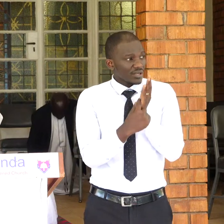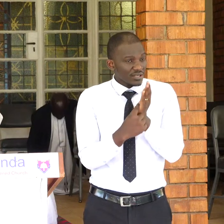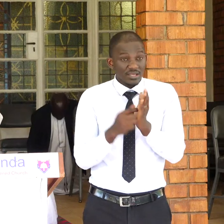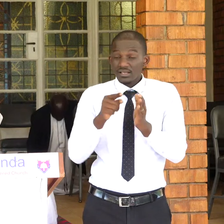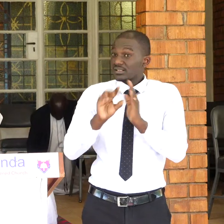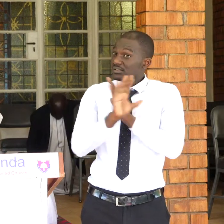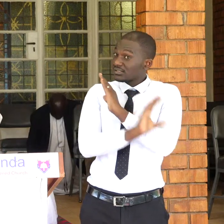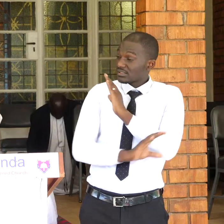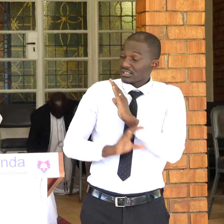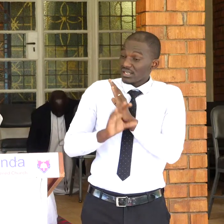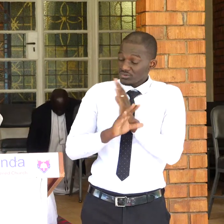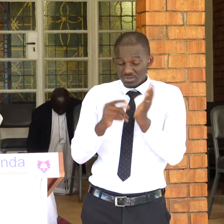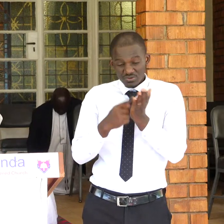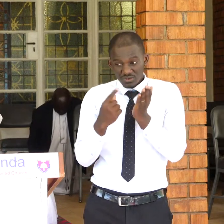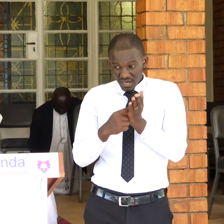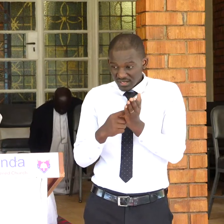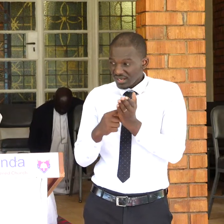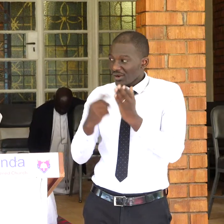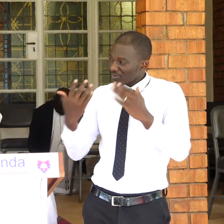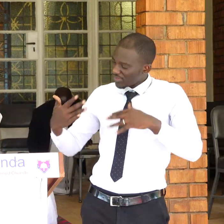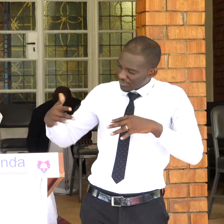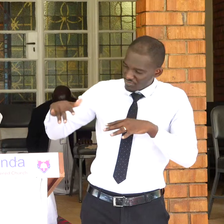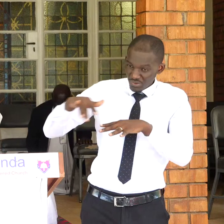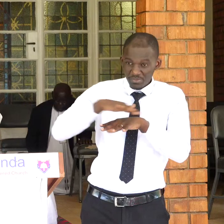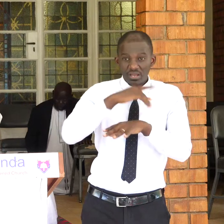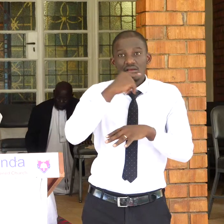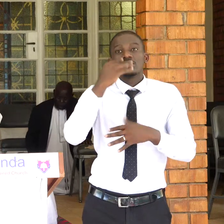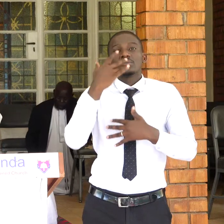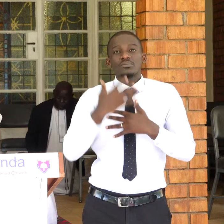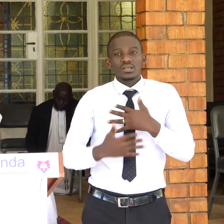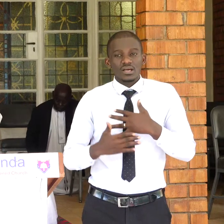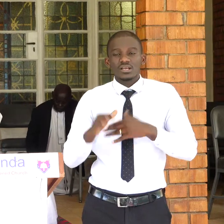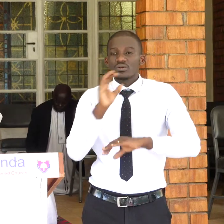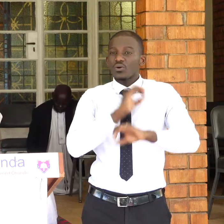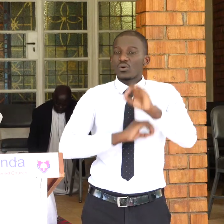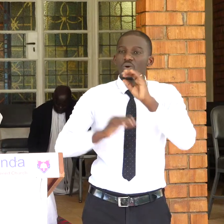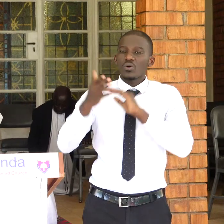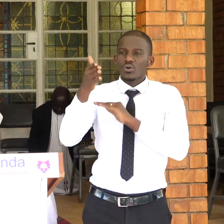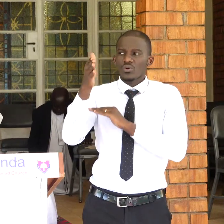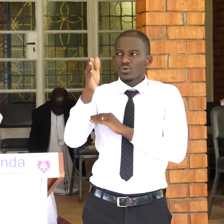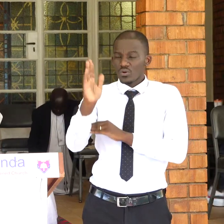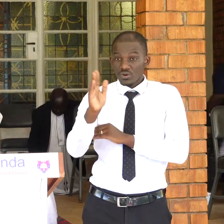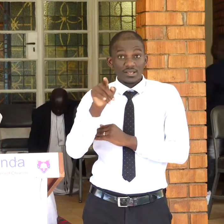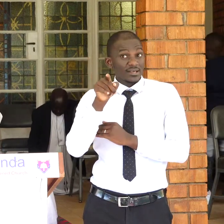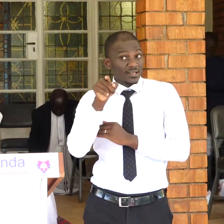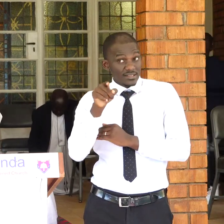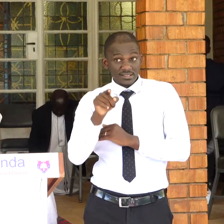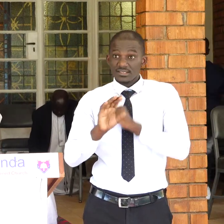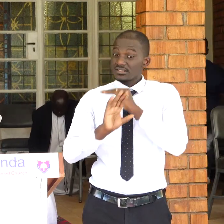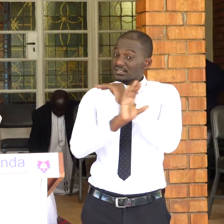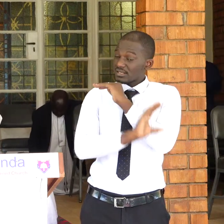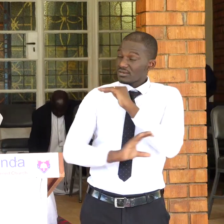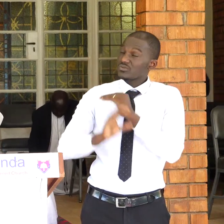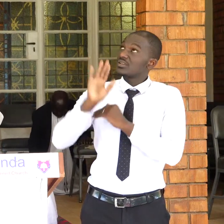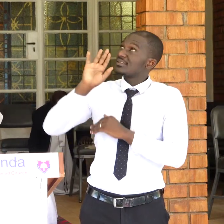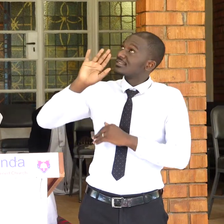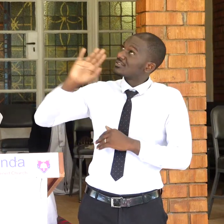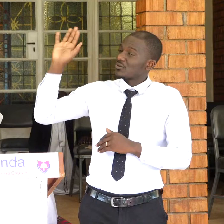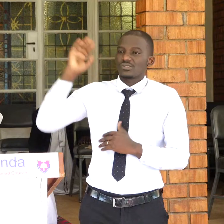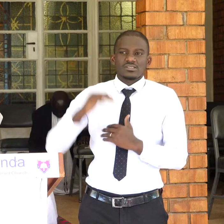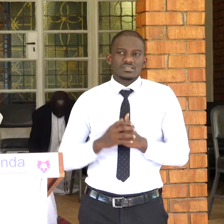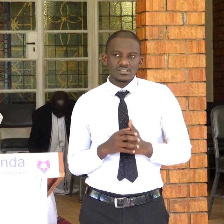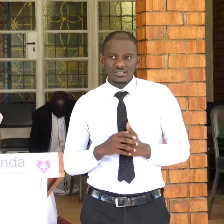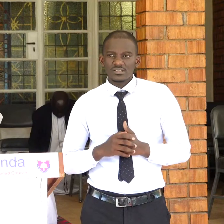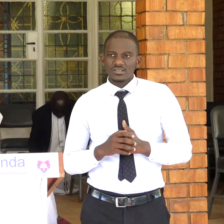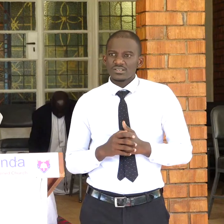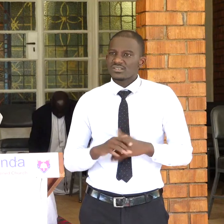lino tulikweka mu ndagaano y'omusaayi gwo ayi Katonda ow'ekisa nti eggwanga lino liryo